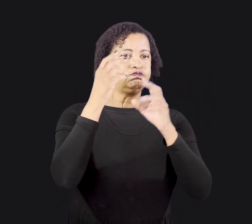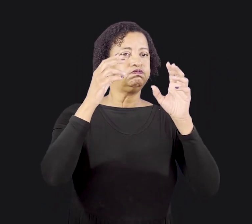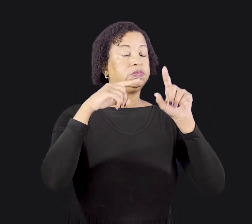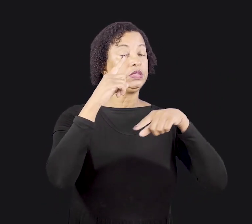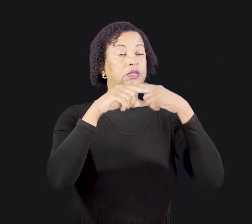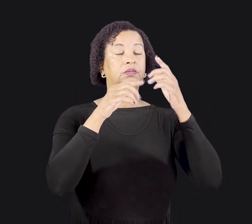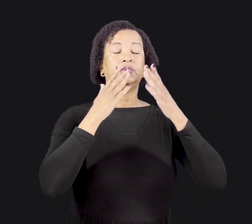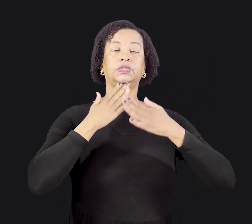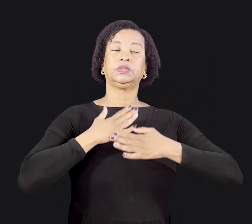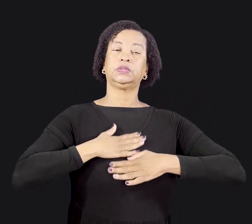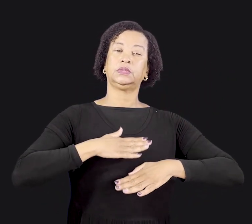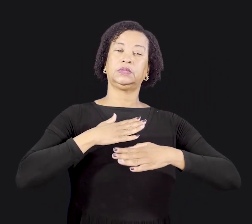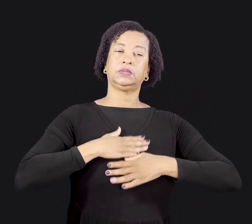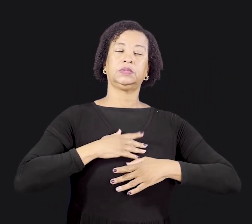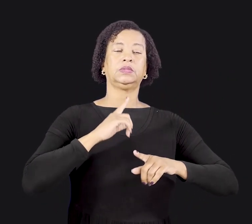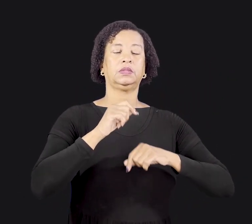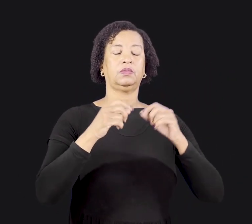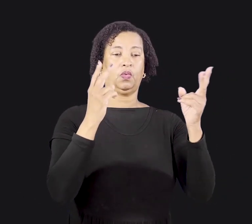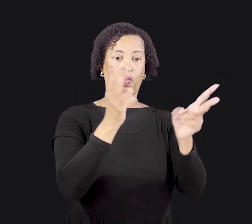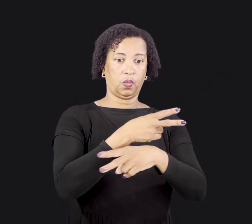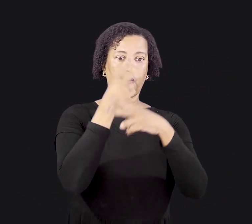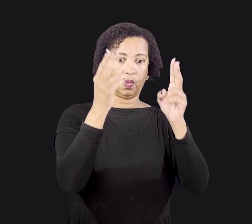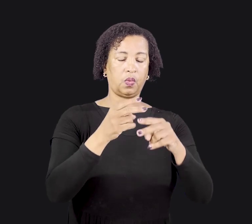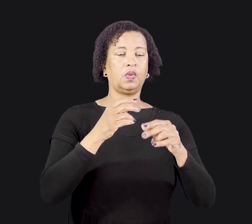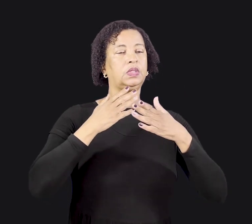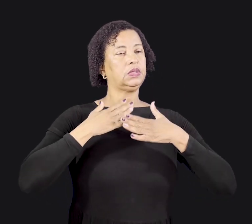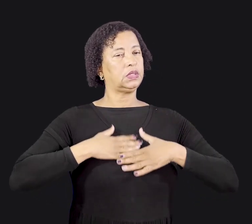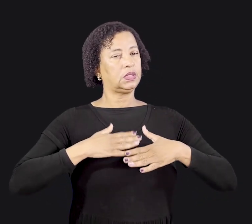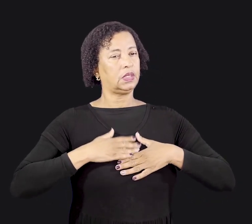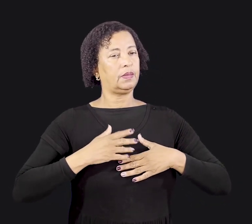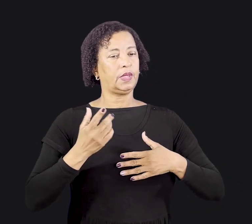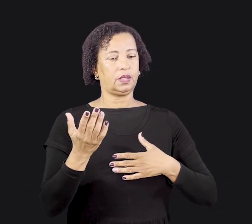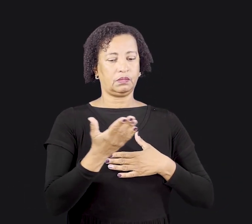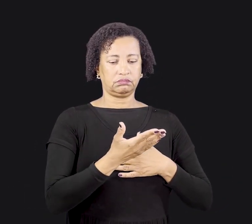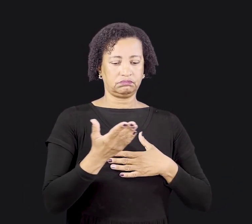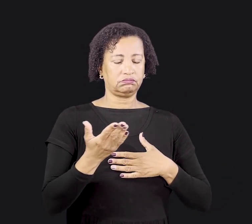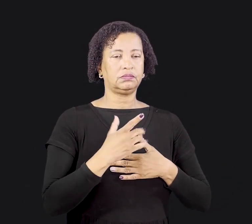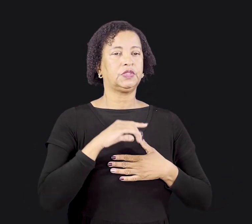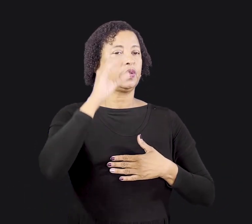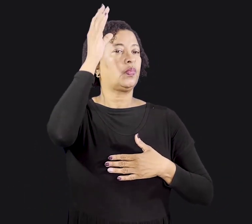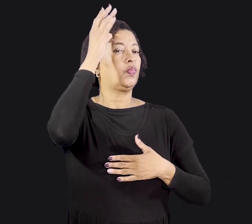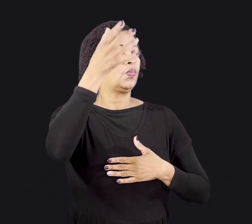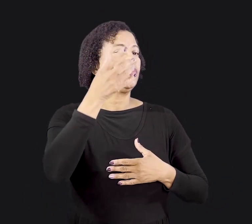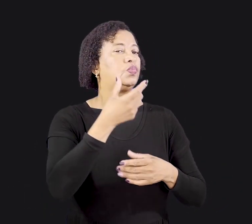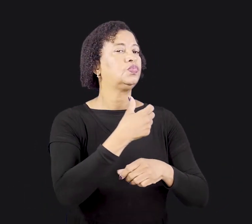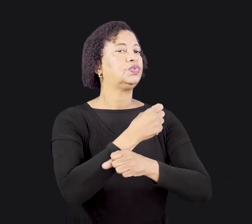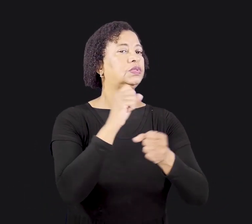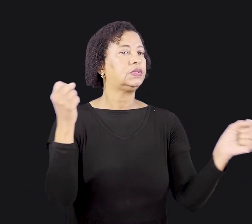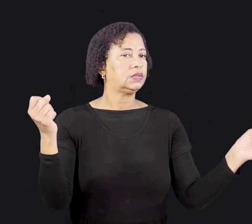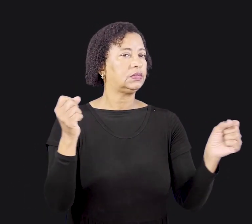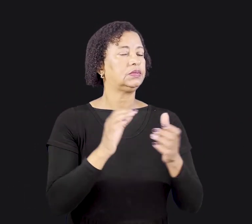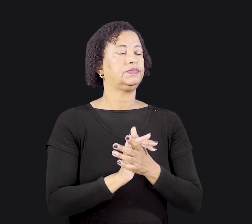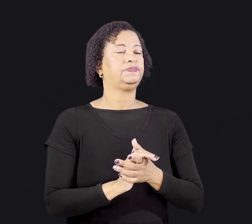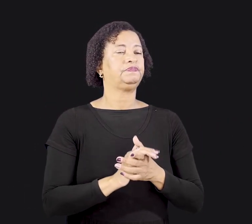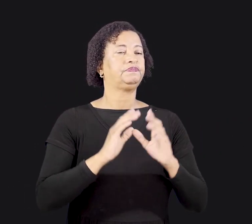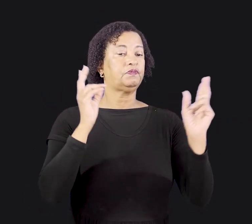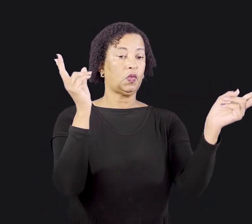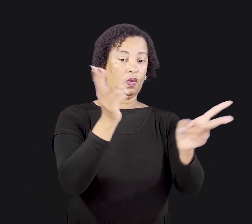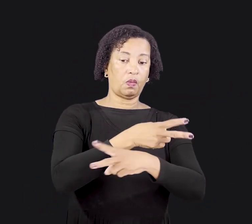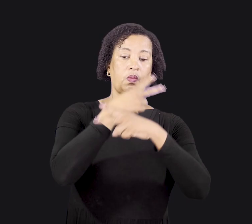calmaria. Entre a tempestade e a calmaria existe uma grande solução. Essa tempestade representa as tempestades que